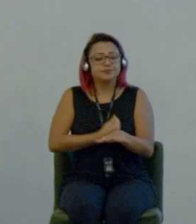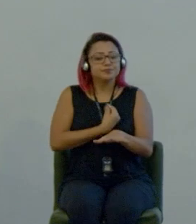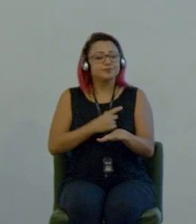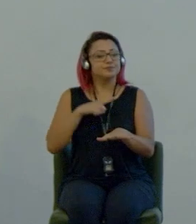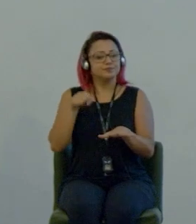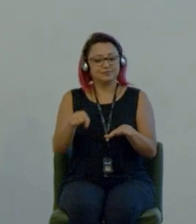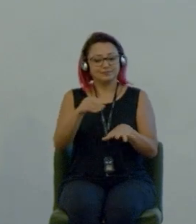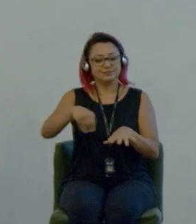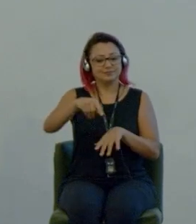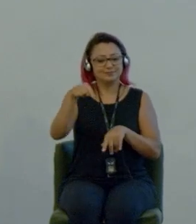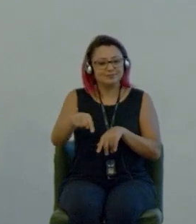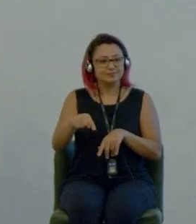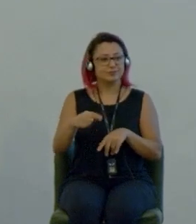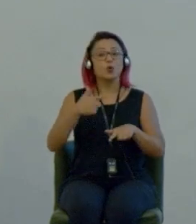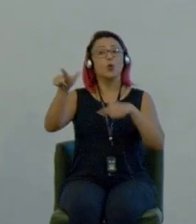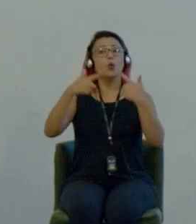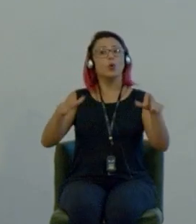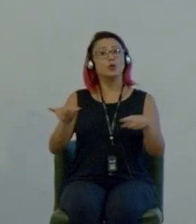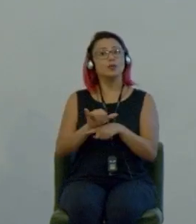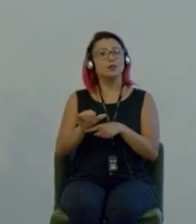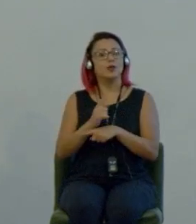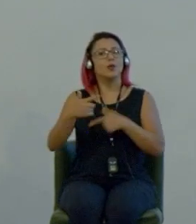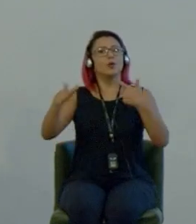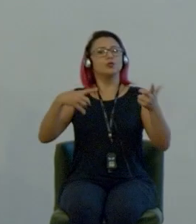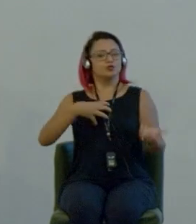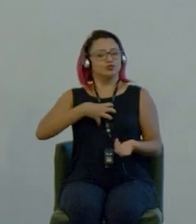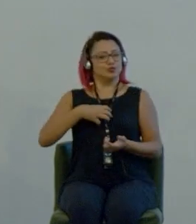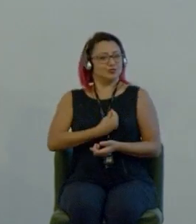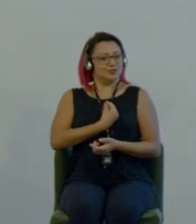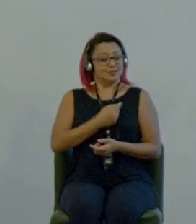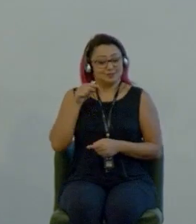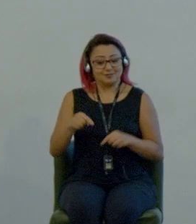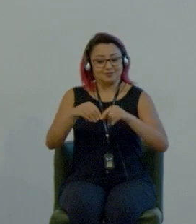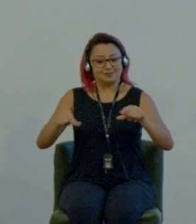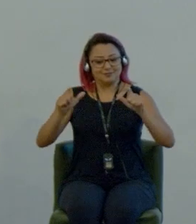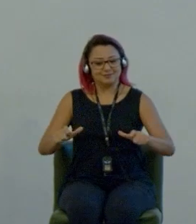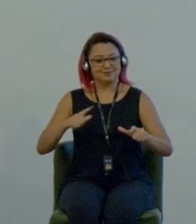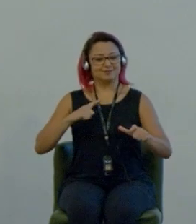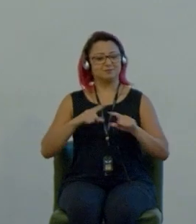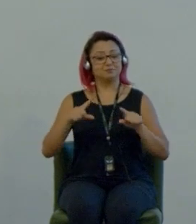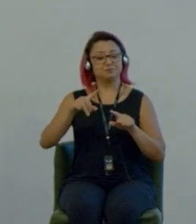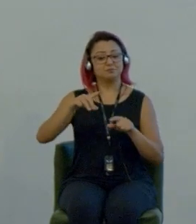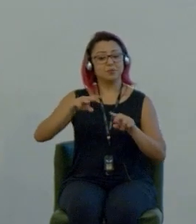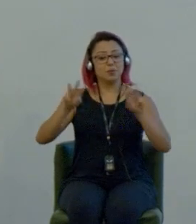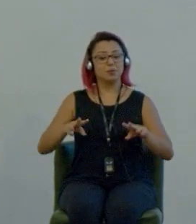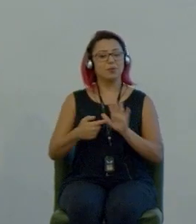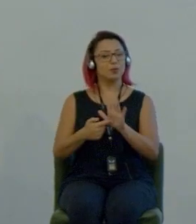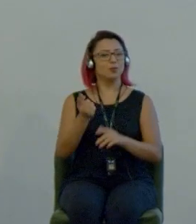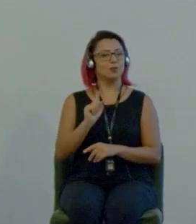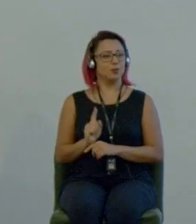d'autres manières simplement de représenter. Et là, on s'est dit, qu'est-ce qu'on va